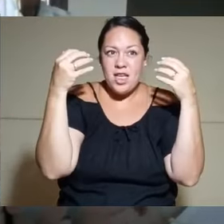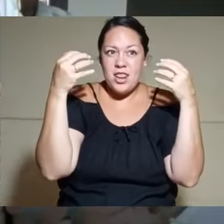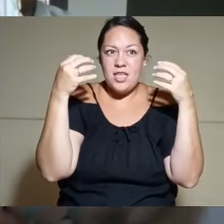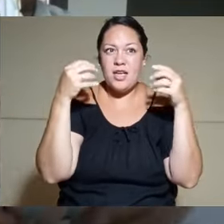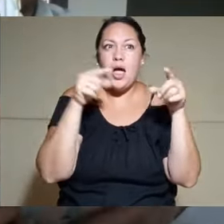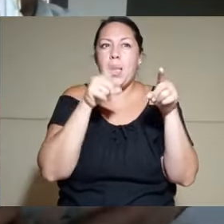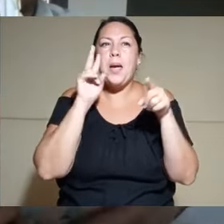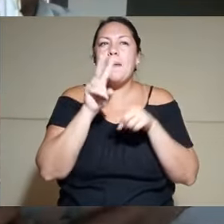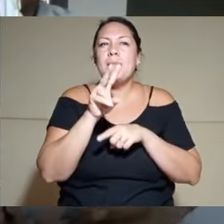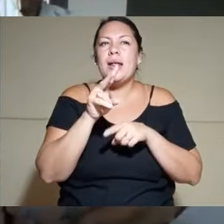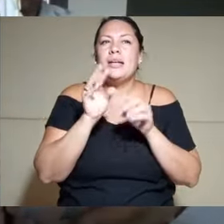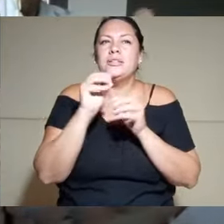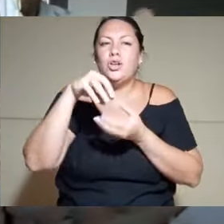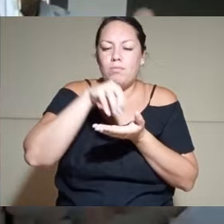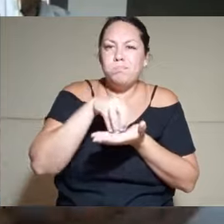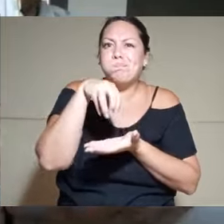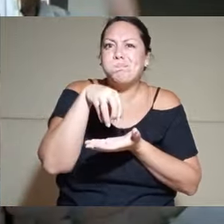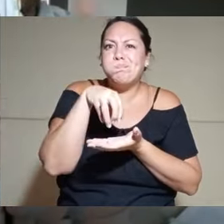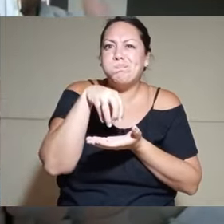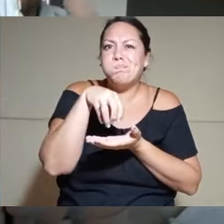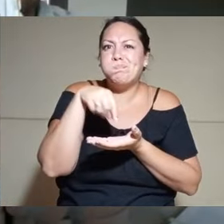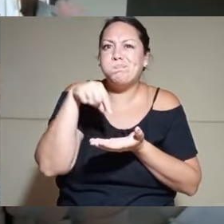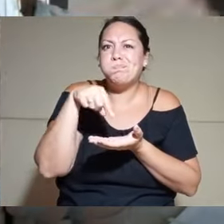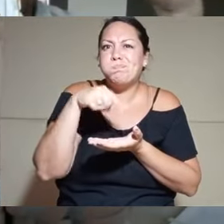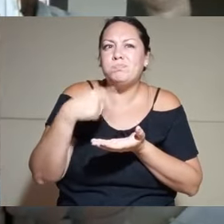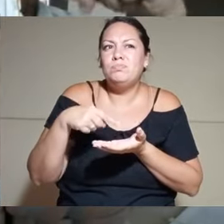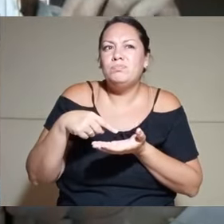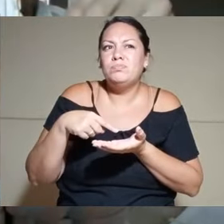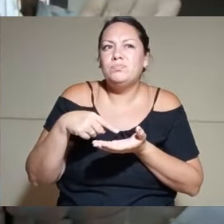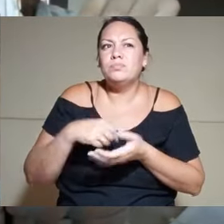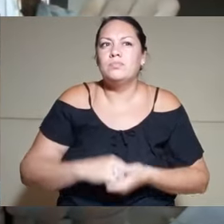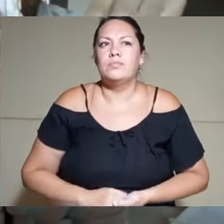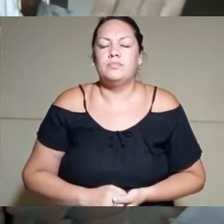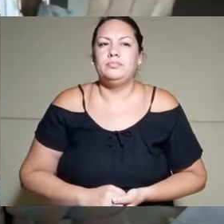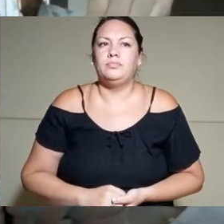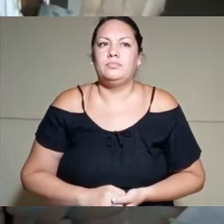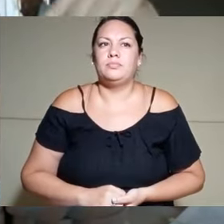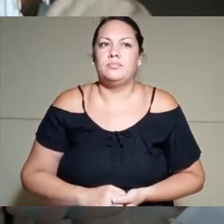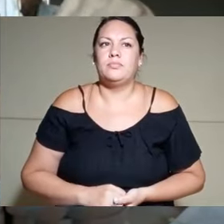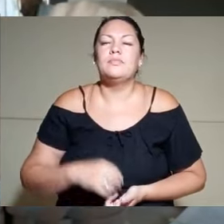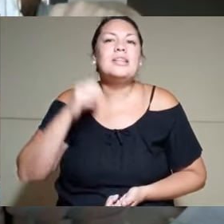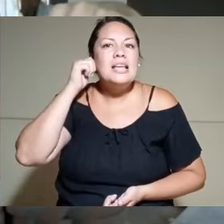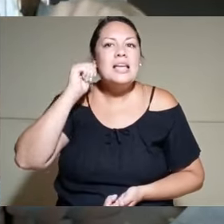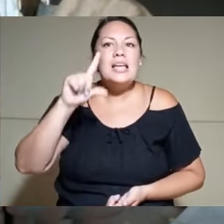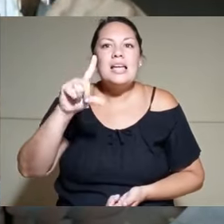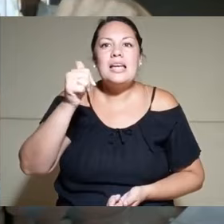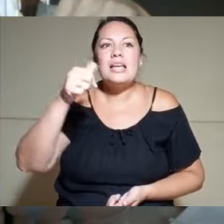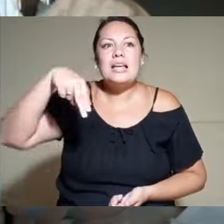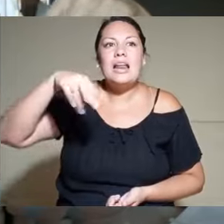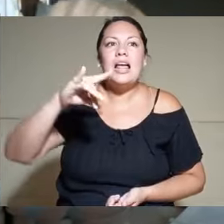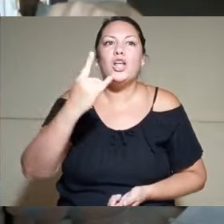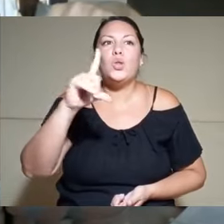con esto, con el encéfalo, con la cisura interhemisférica, me encuentro con esto que ustedes ven acá,